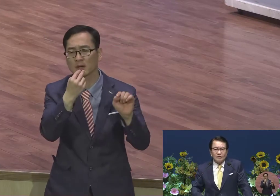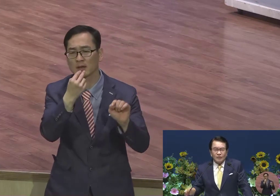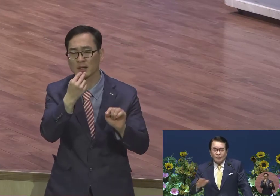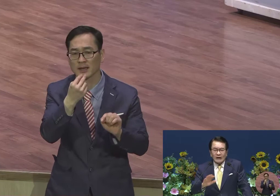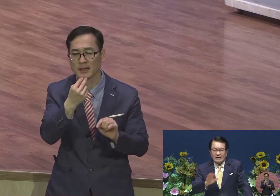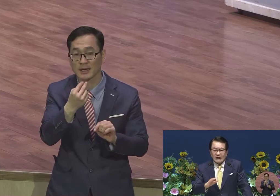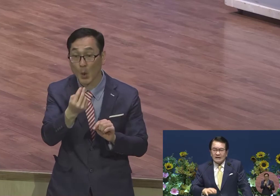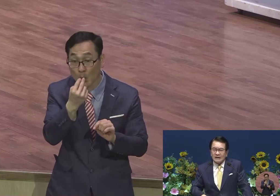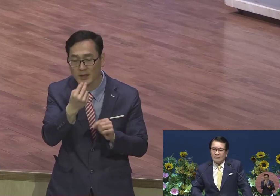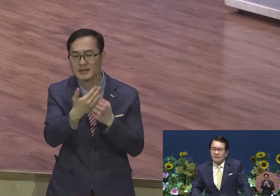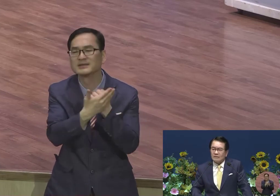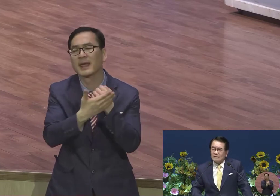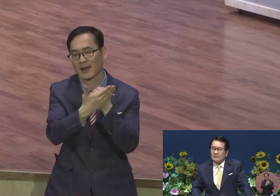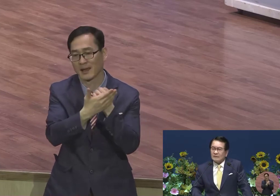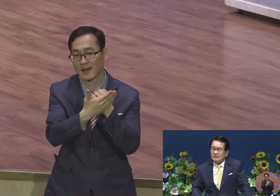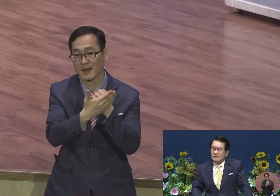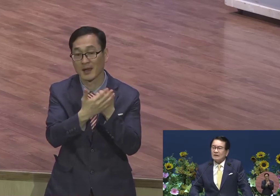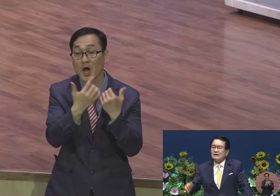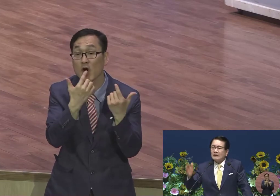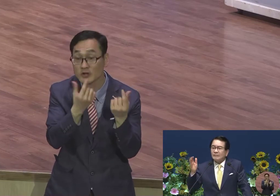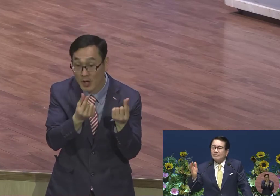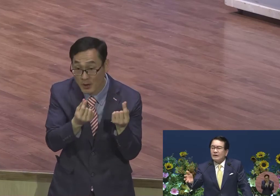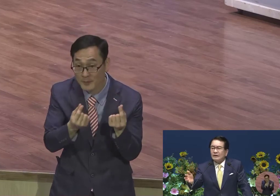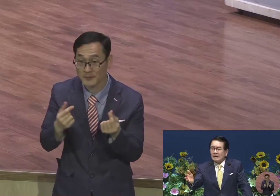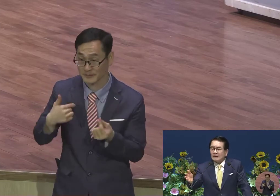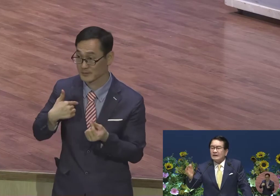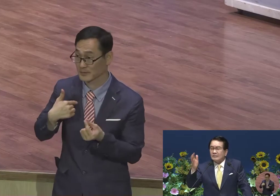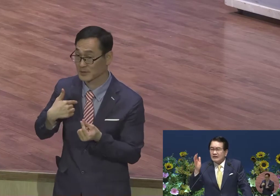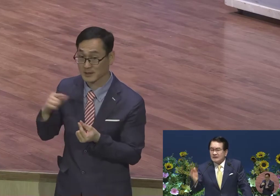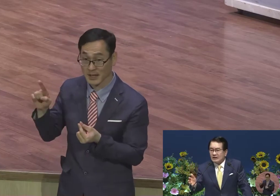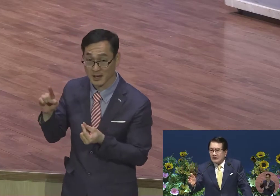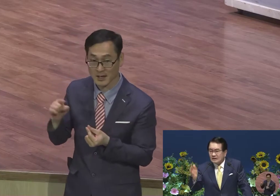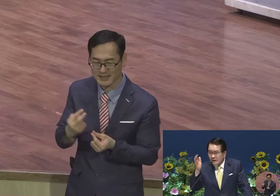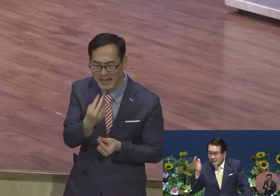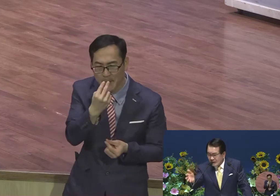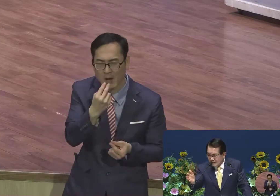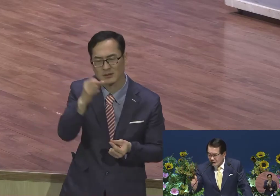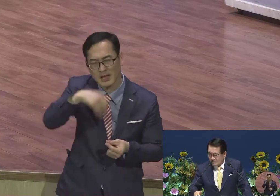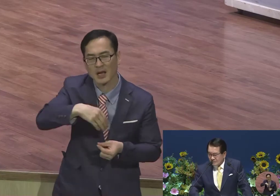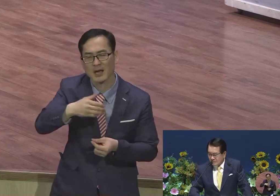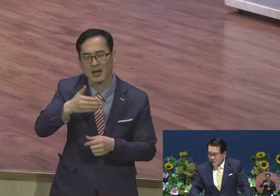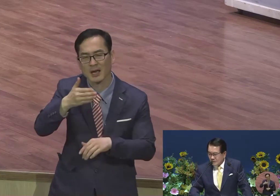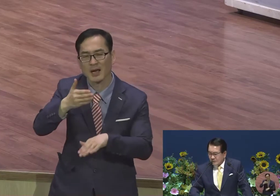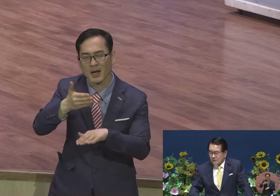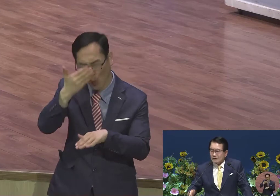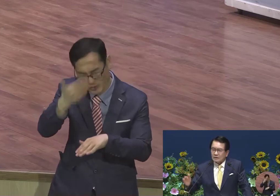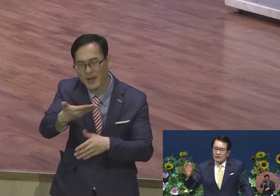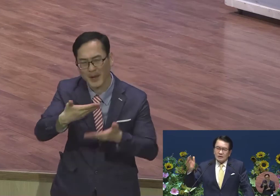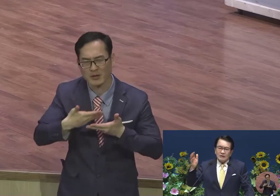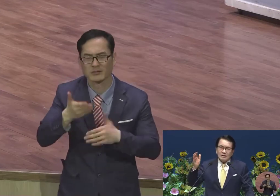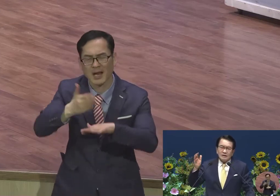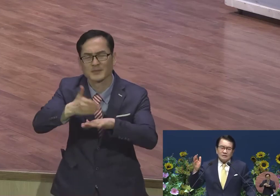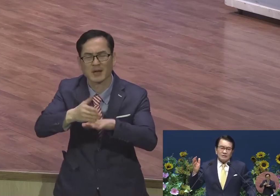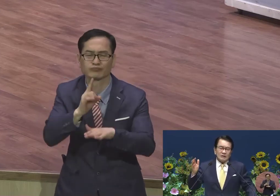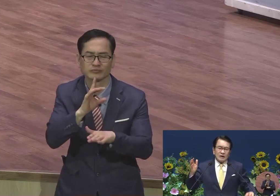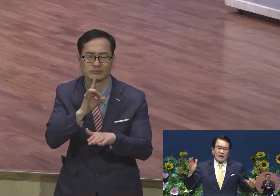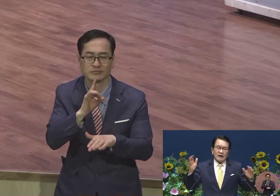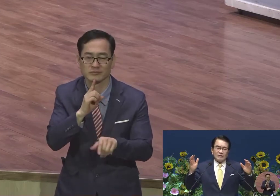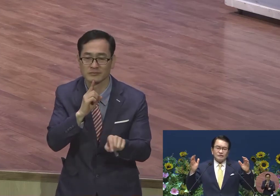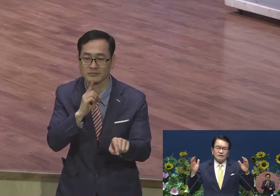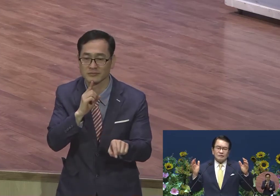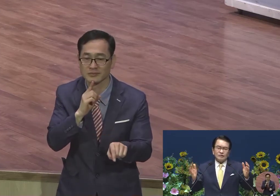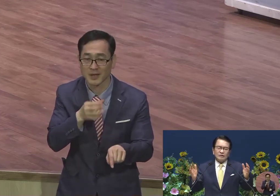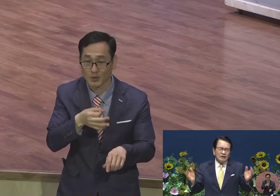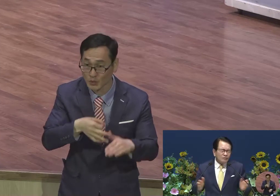계산하는 게 아니에요 노력을 하는 게 아니에요 그냥 먹어야 돼 그냥 마셔야 돼 그냥 받아야 돼 그래서 이것은